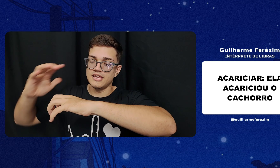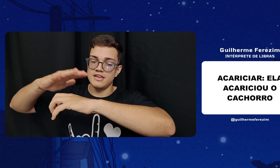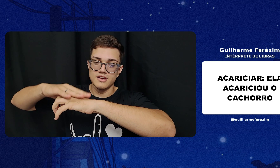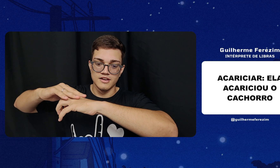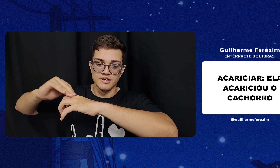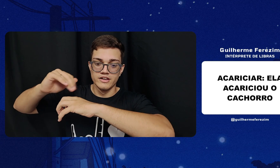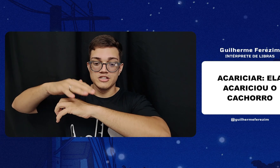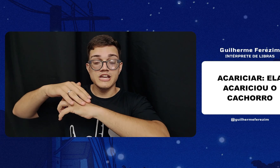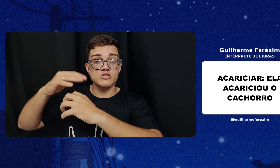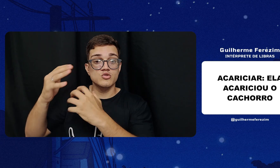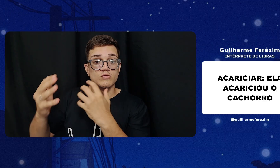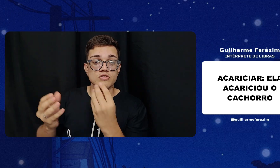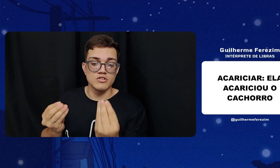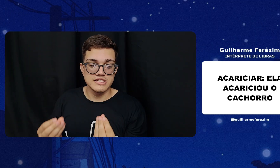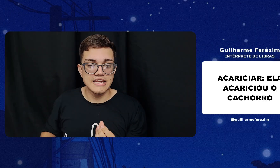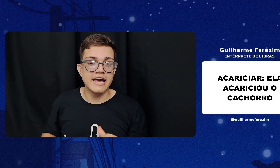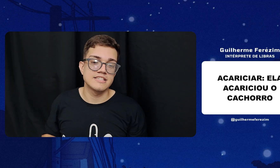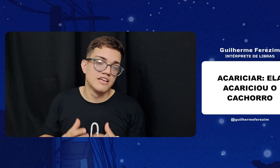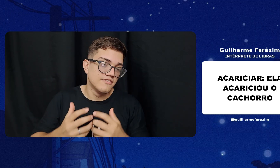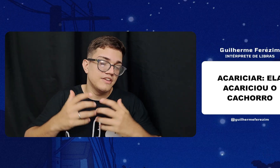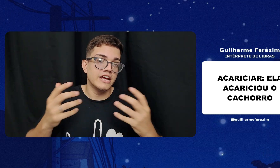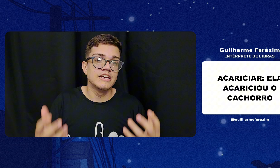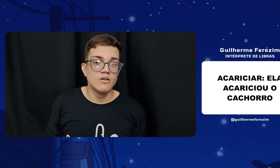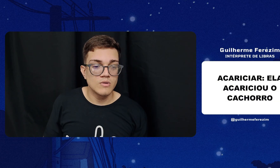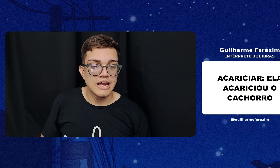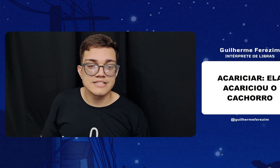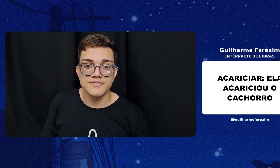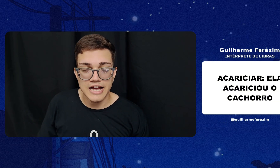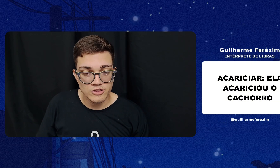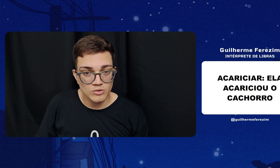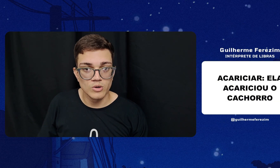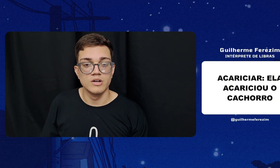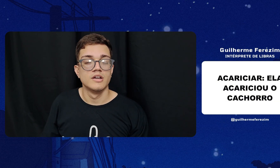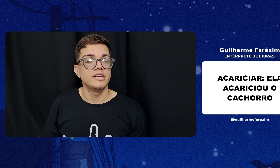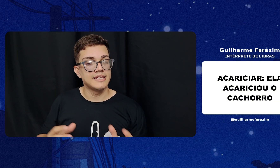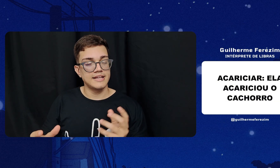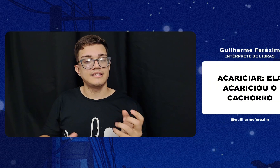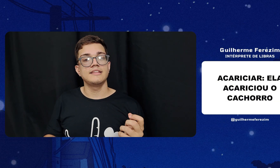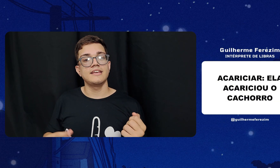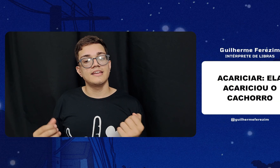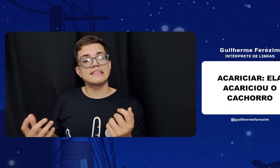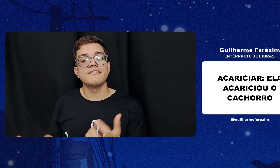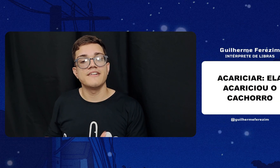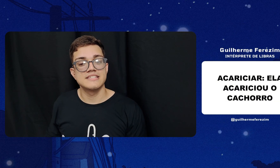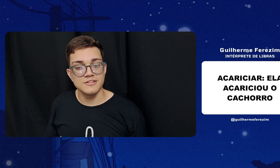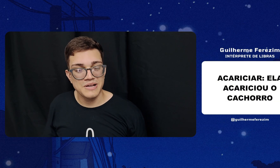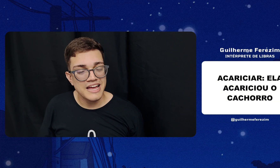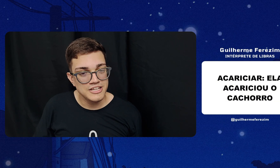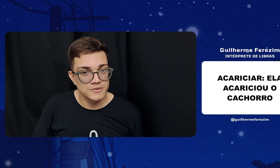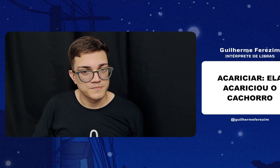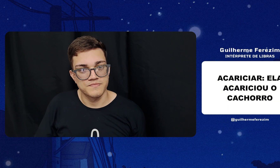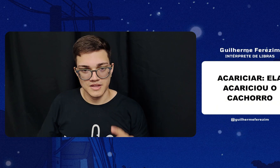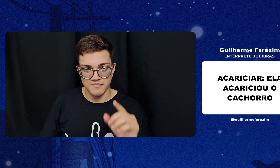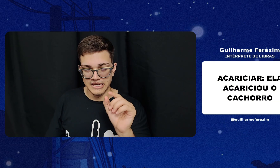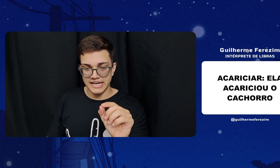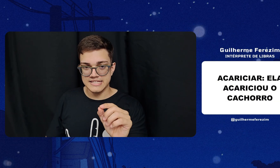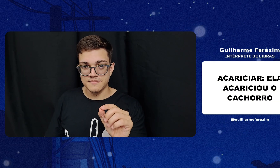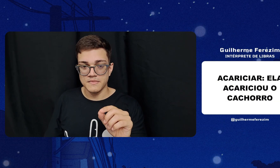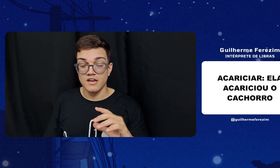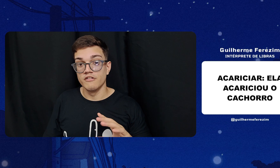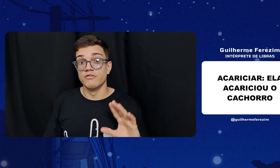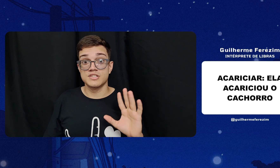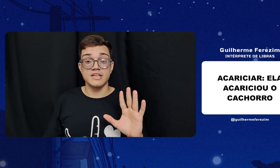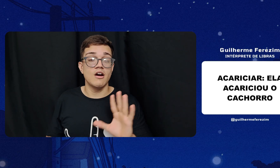esse aqui. Já junto os dois sinais, vira aí um classificador e dando a entender que tá fazendo carinho.